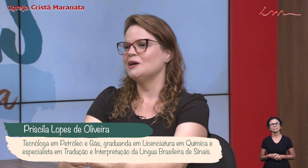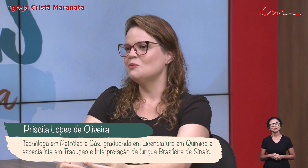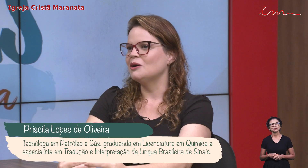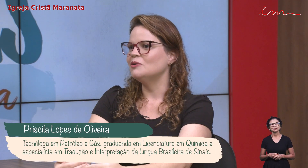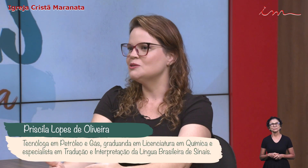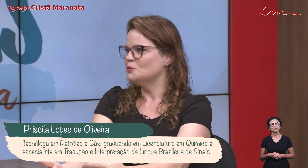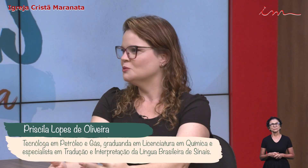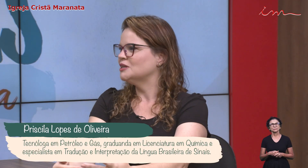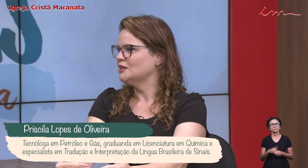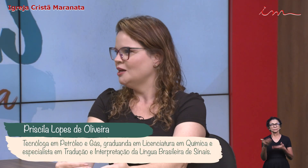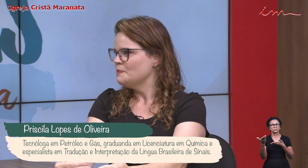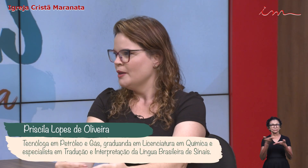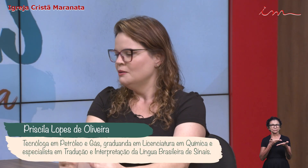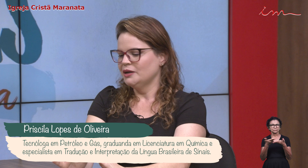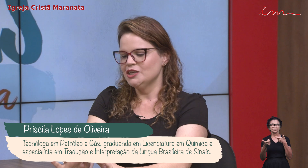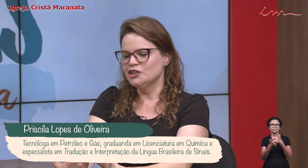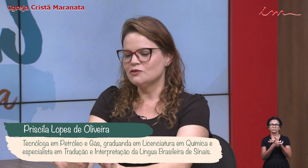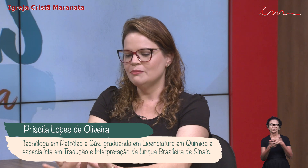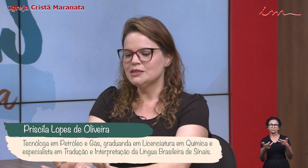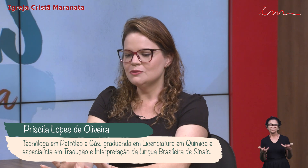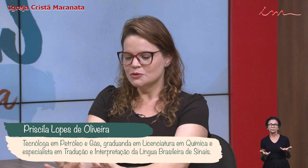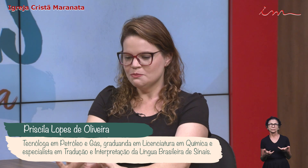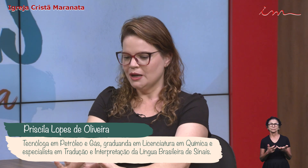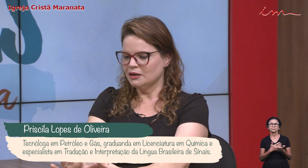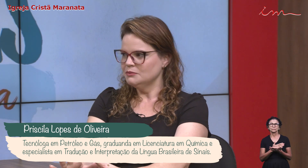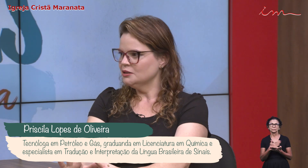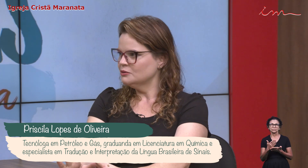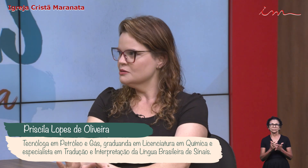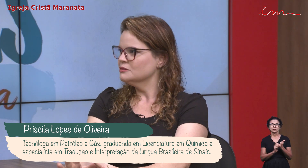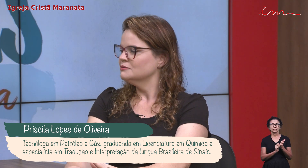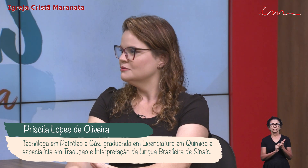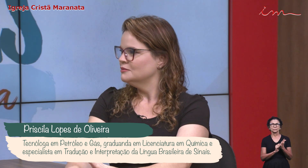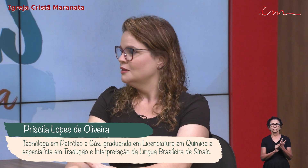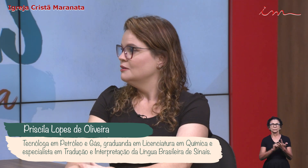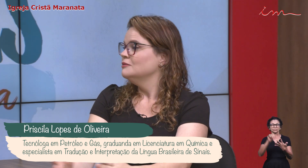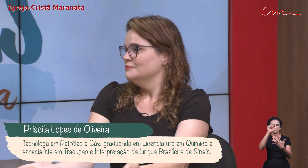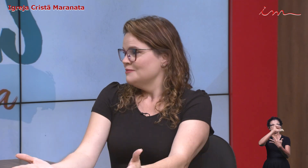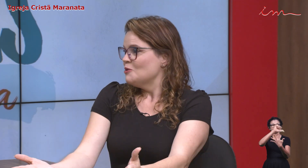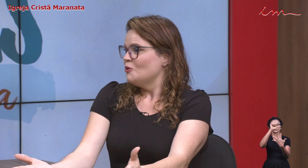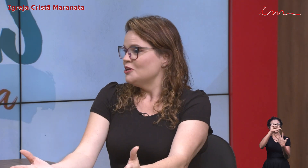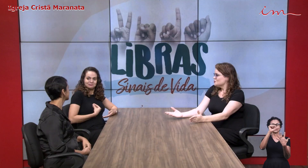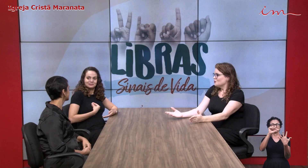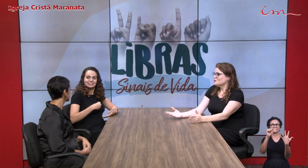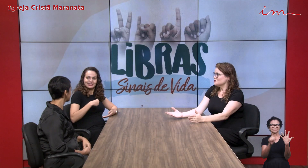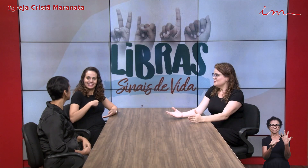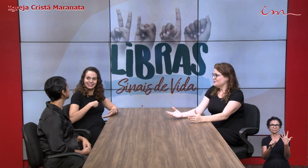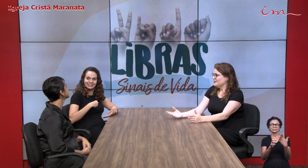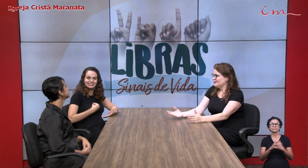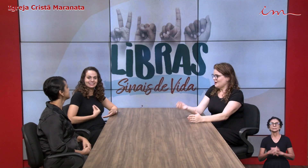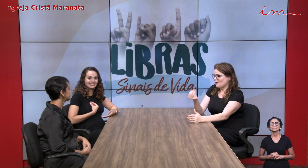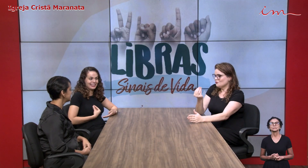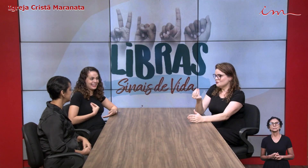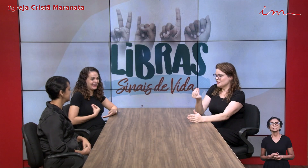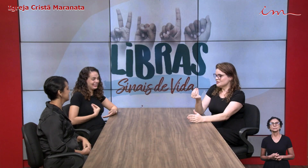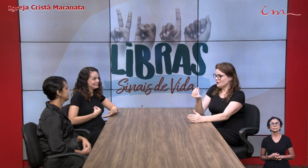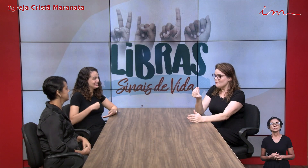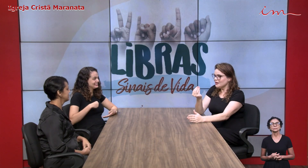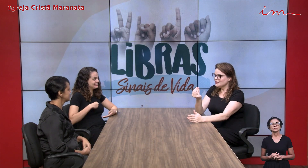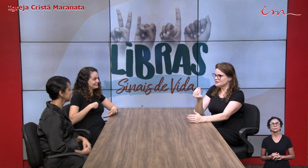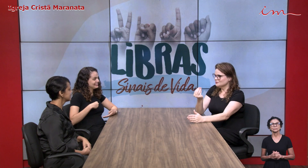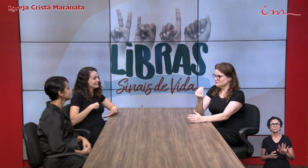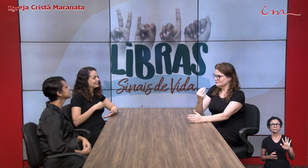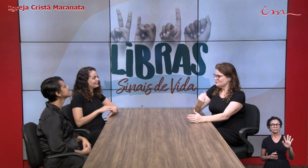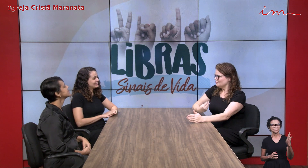trazendo uma coisa ou outra, né? Sim, Porque a isso. gente começa com os Vida, parâmetros. pecado. Olha só, você vê, a configuração